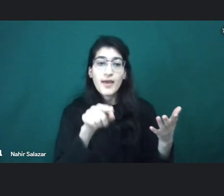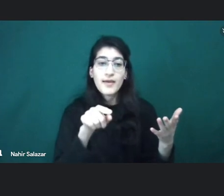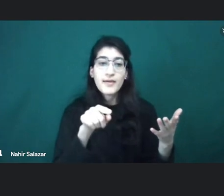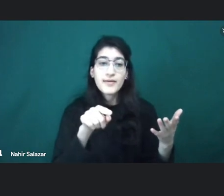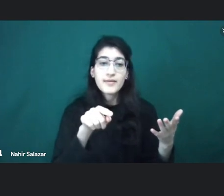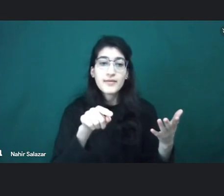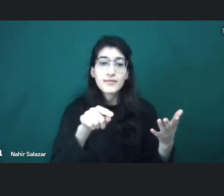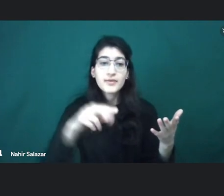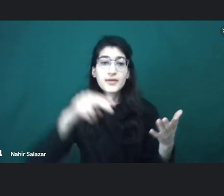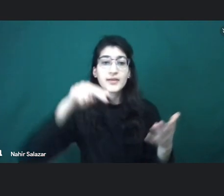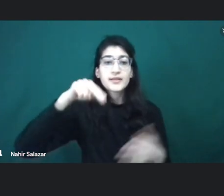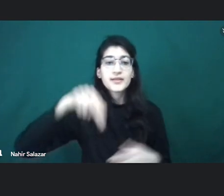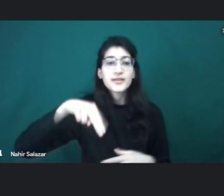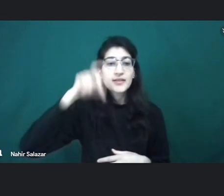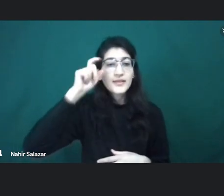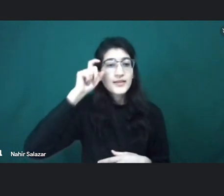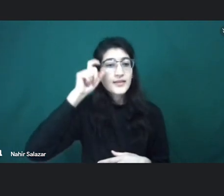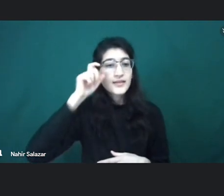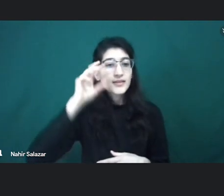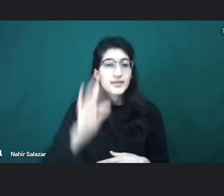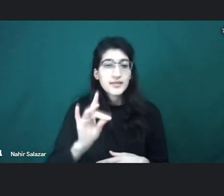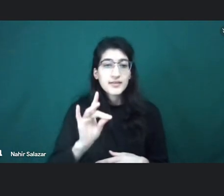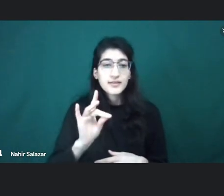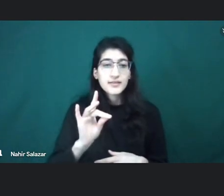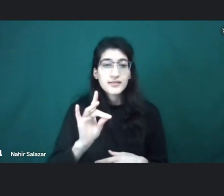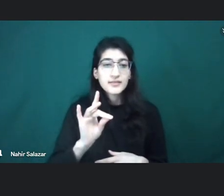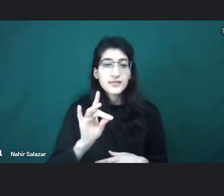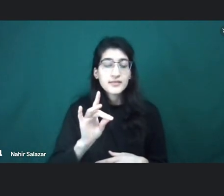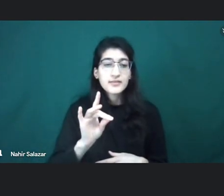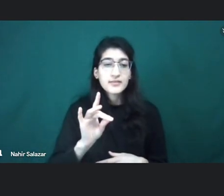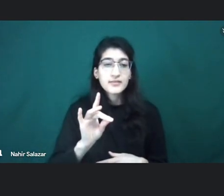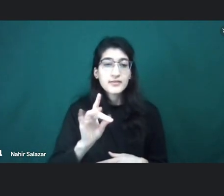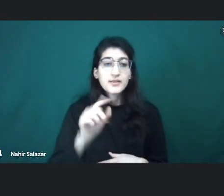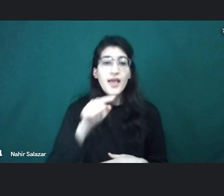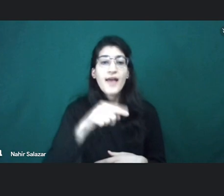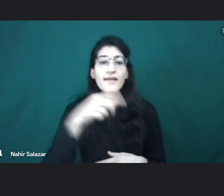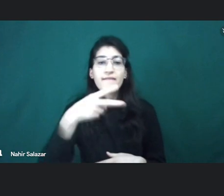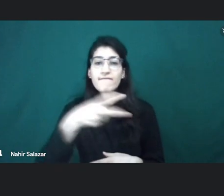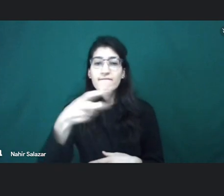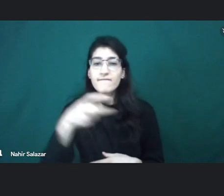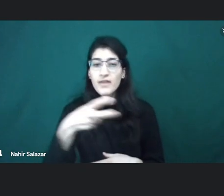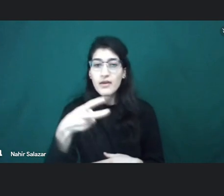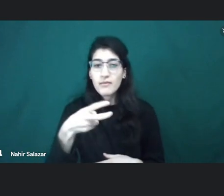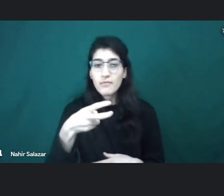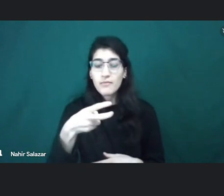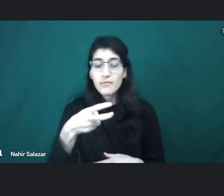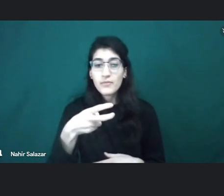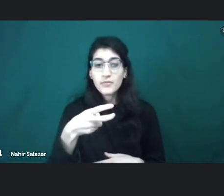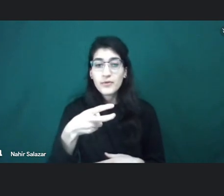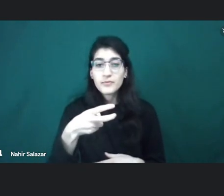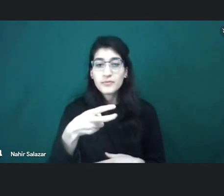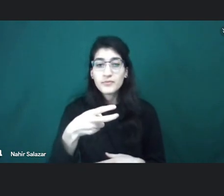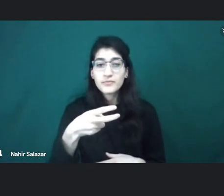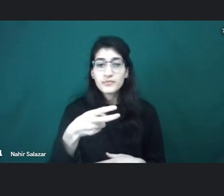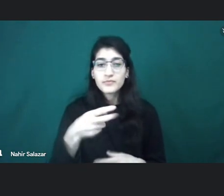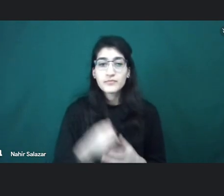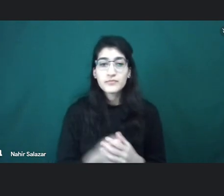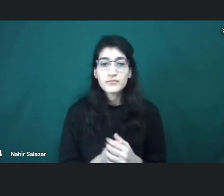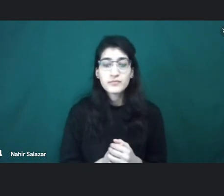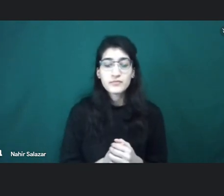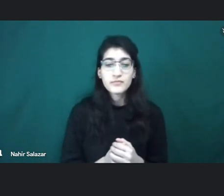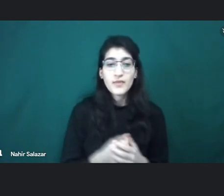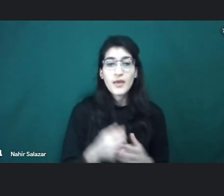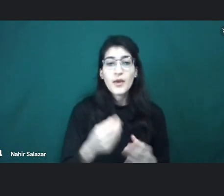¿Cómo está need? Como verbo. Está como verbo. Cuando está como verbo siempre va con to. O sea, acá está